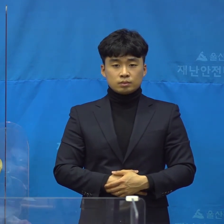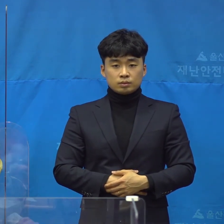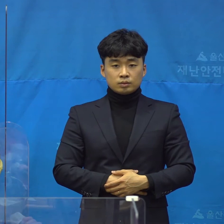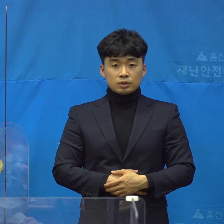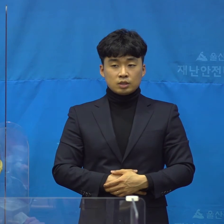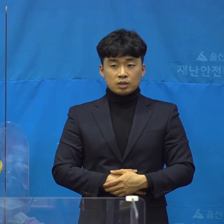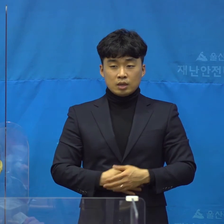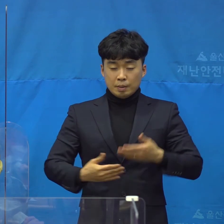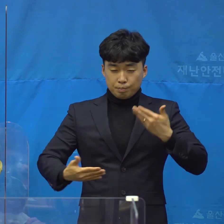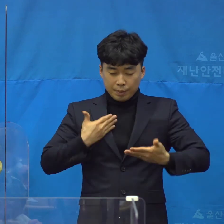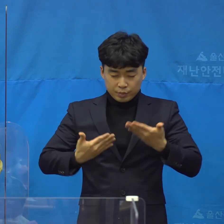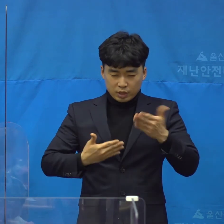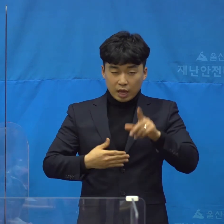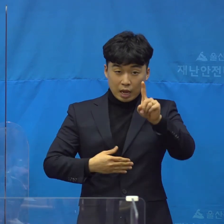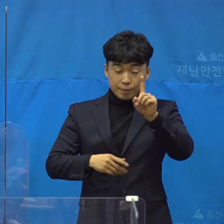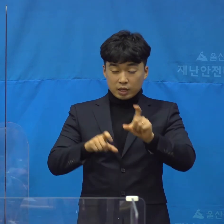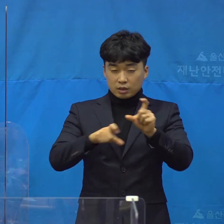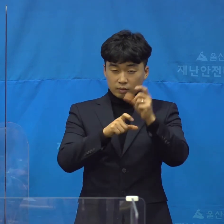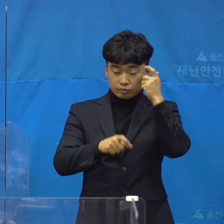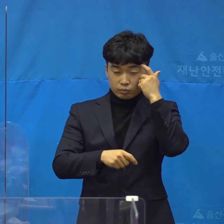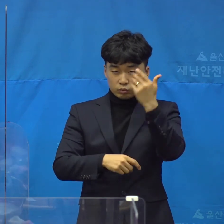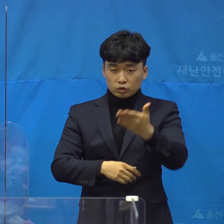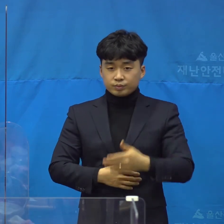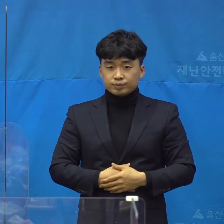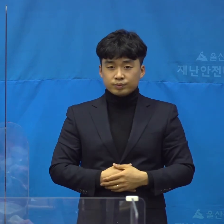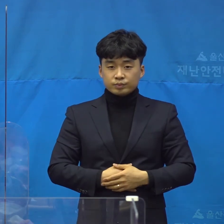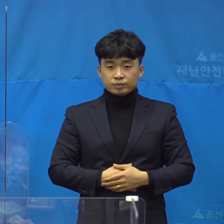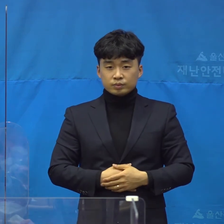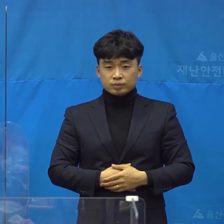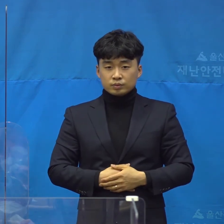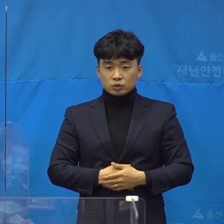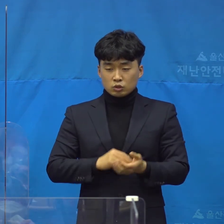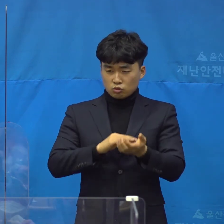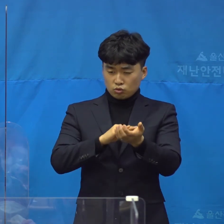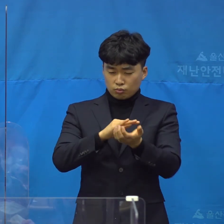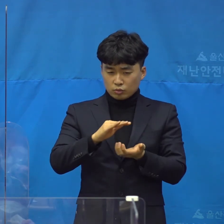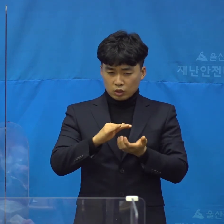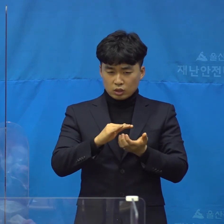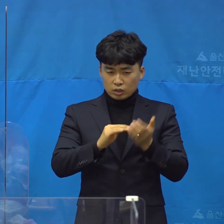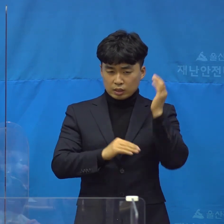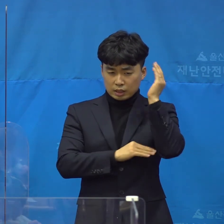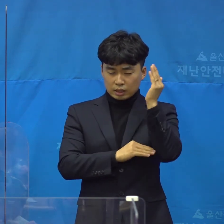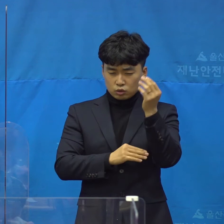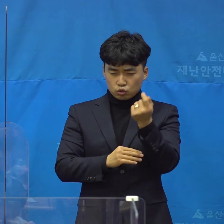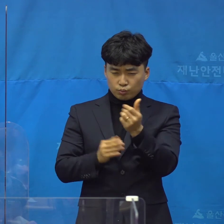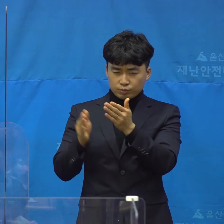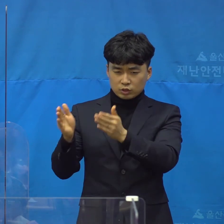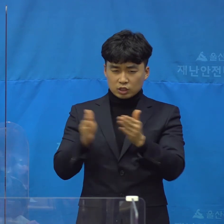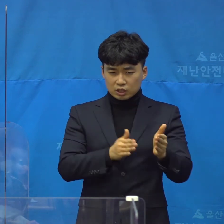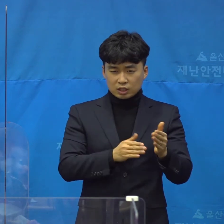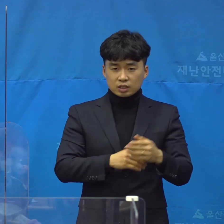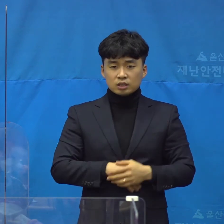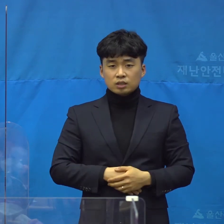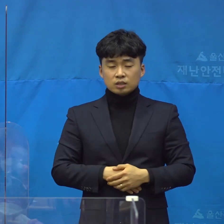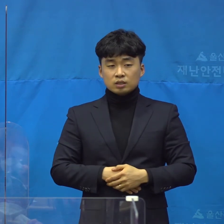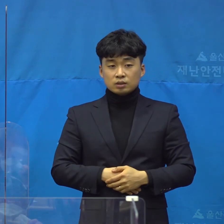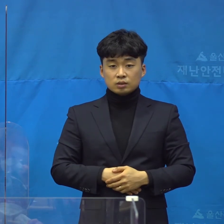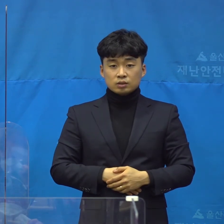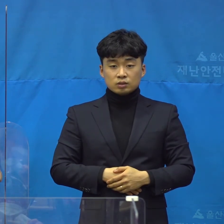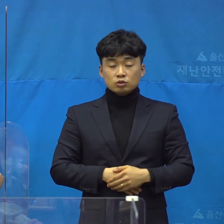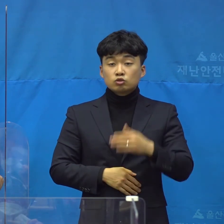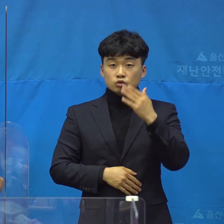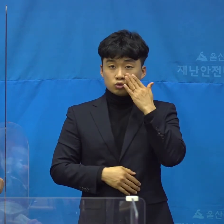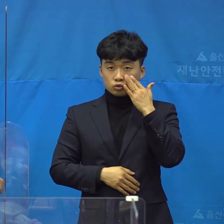아니, 바쁘신데 추가 질문 하나 드리겠습니다. 좀 아까 얘기를 좀 정리를 한 말이죠. 지금 현재